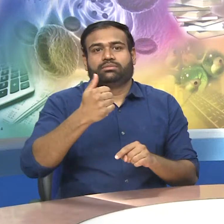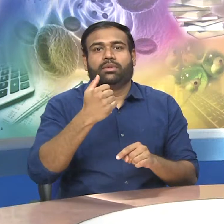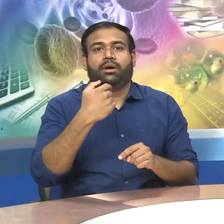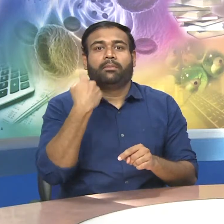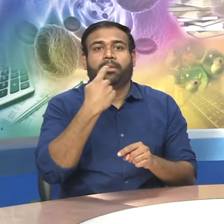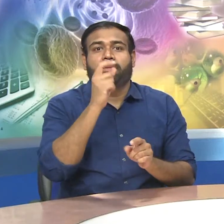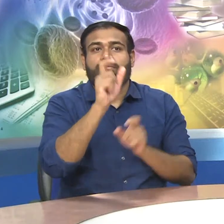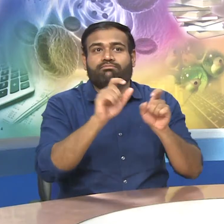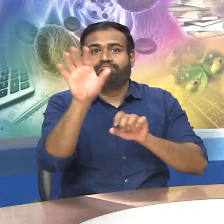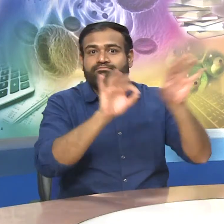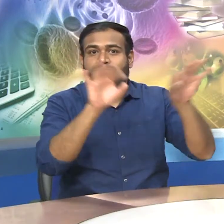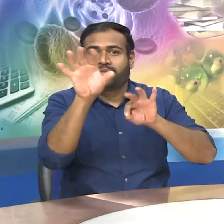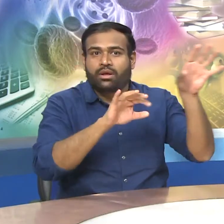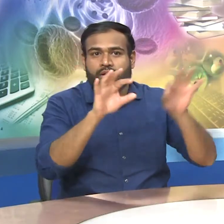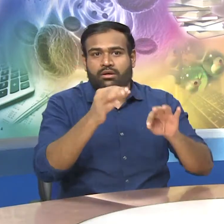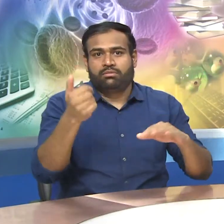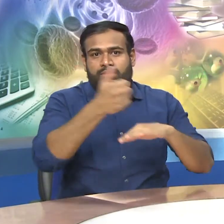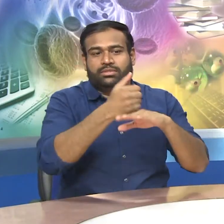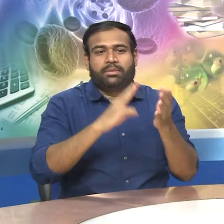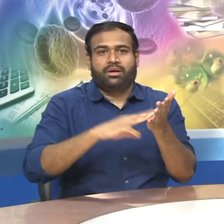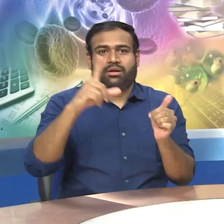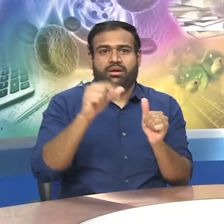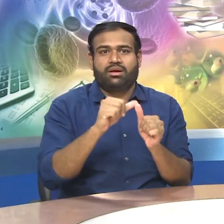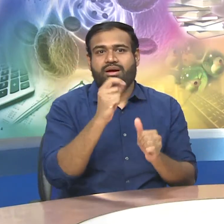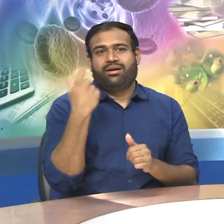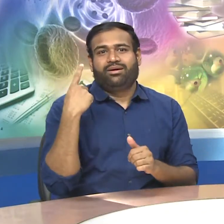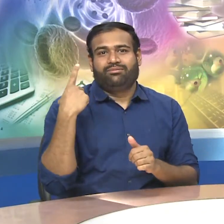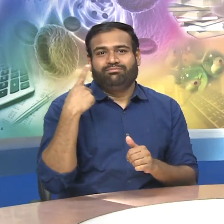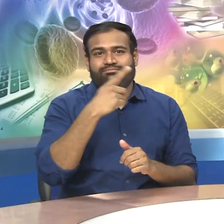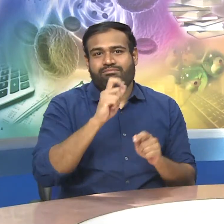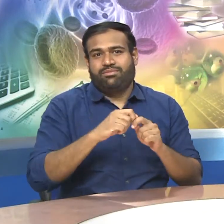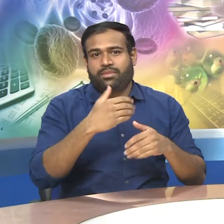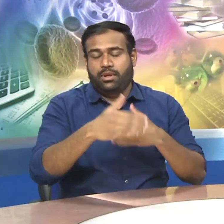इलेक्टेड होते हैं, इलेक्ट किया जाता है उन्हें डायरेक्टली इलेक्शन के थ्रू।